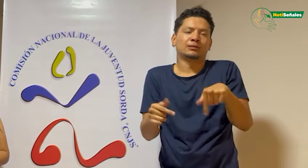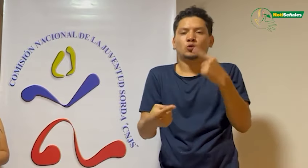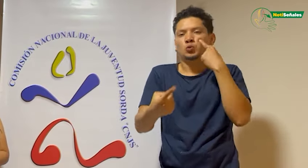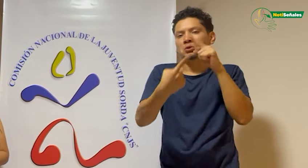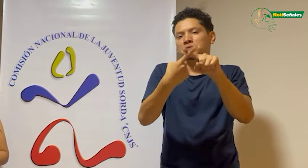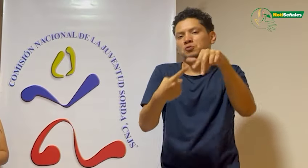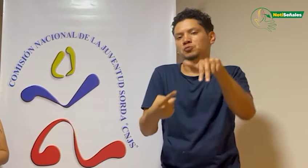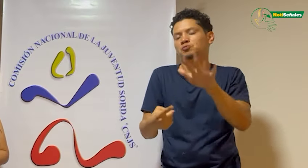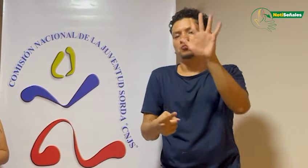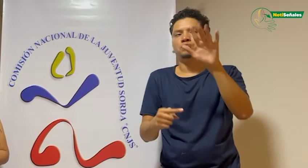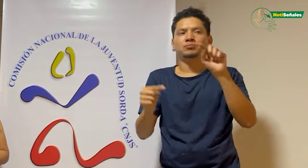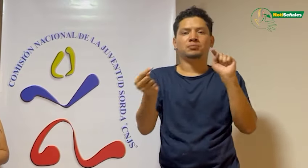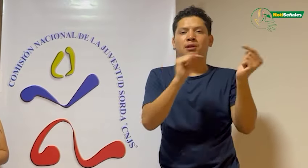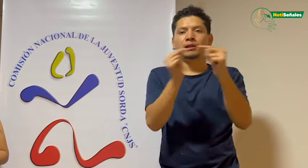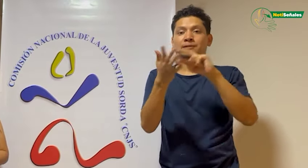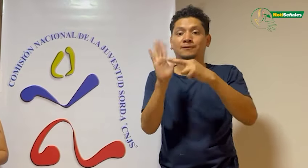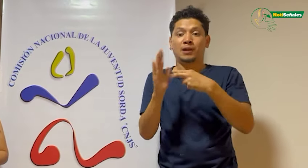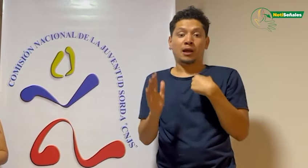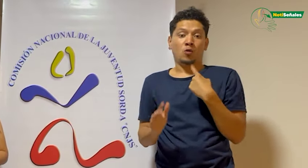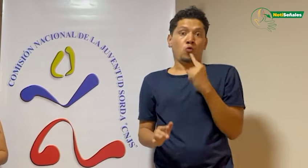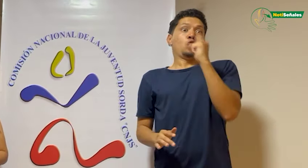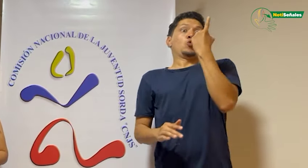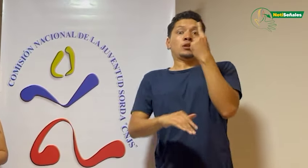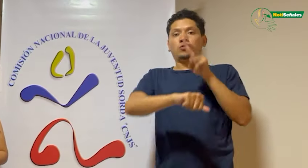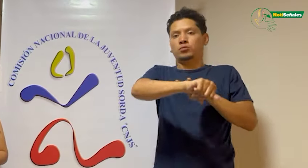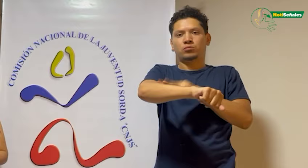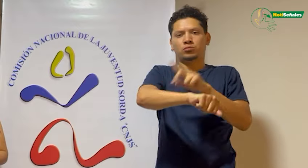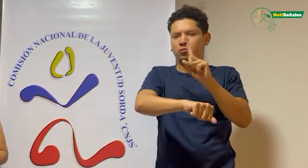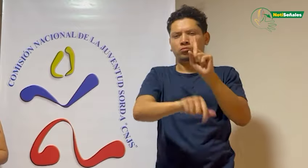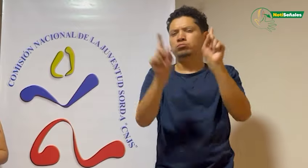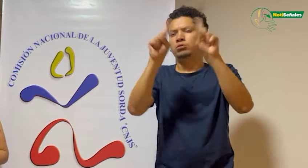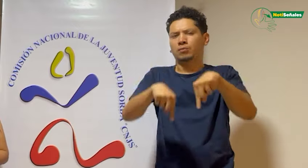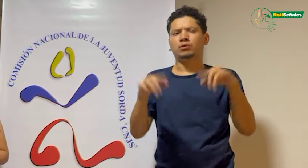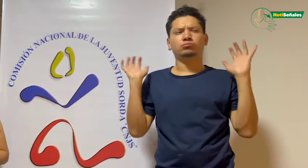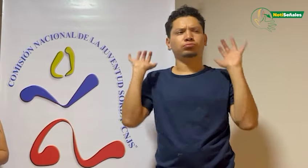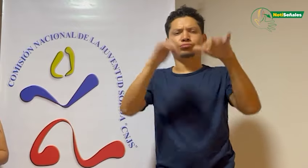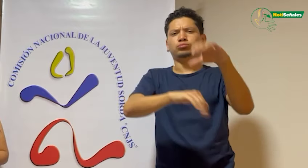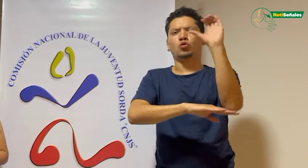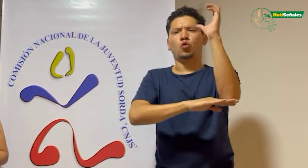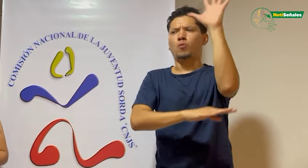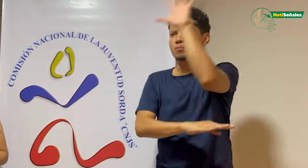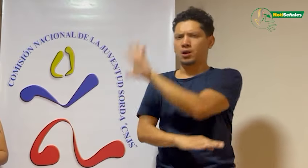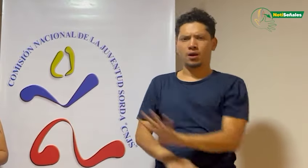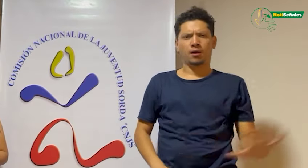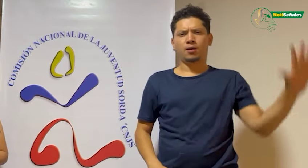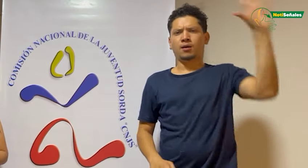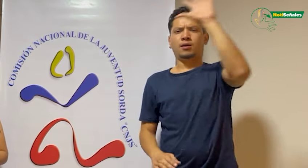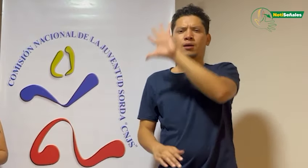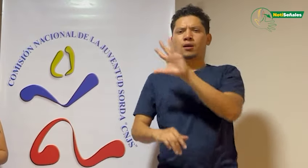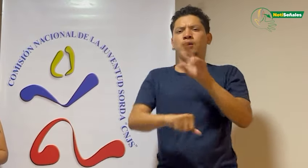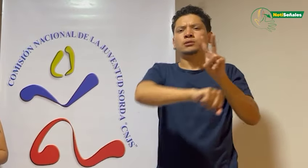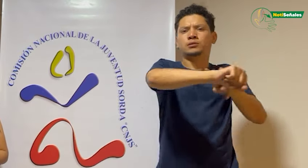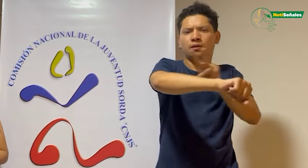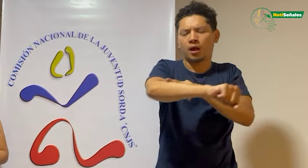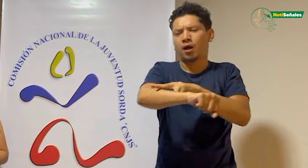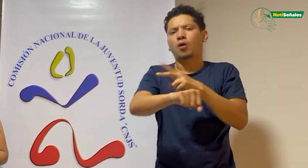objetivo del encuentro de la asamblea de la Comisión Nacional de la juventud sorda cnjs en donde se encuentran delegados de